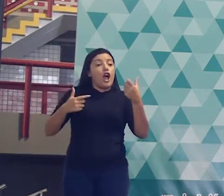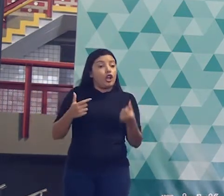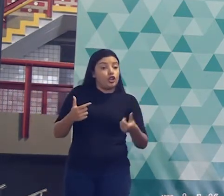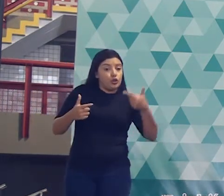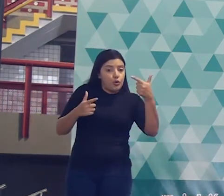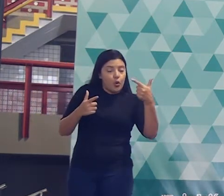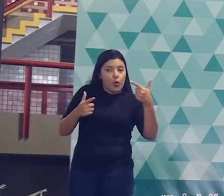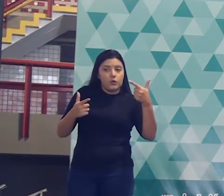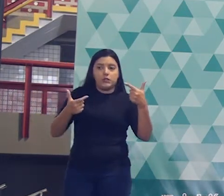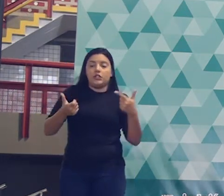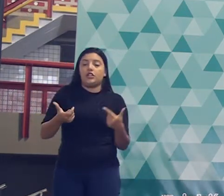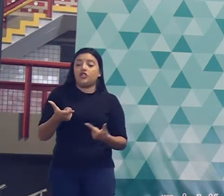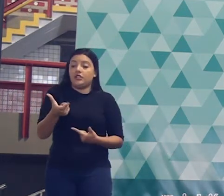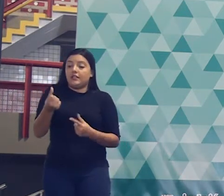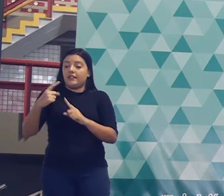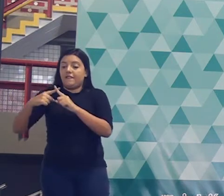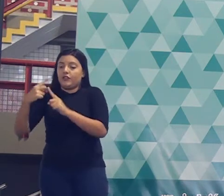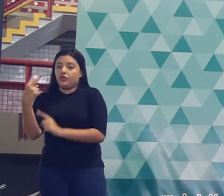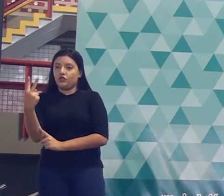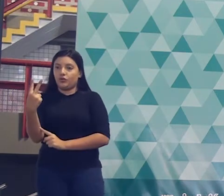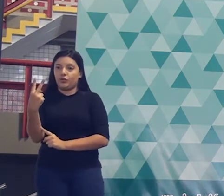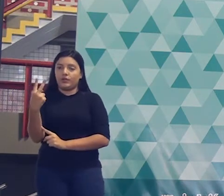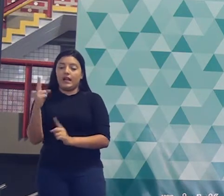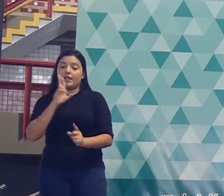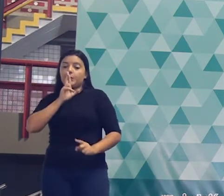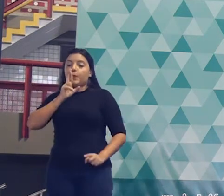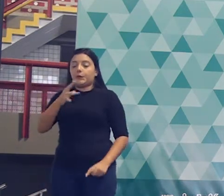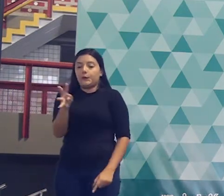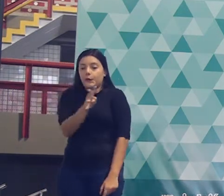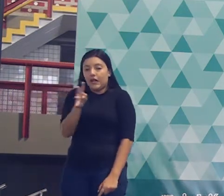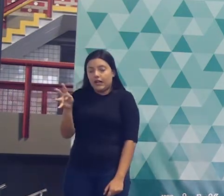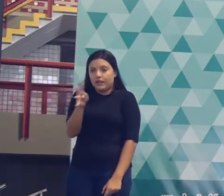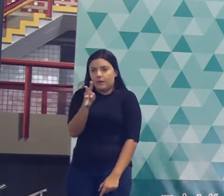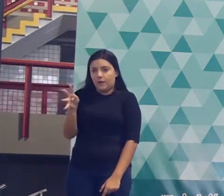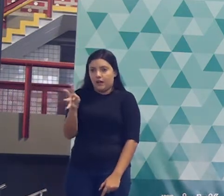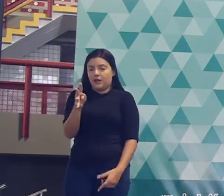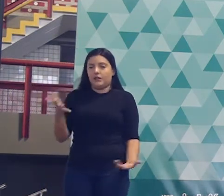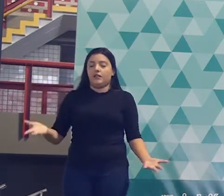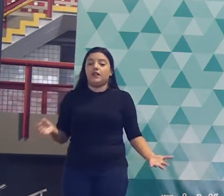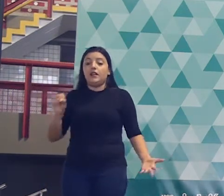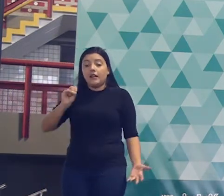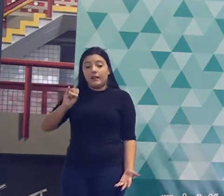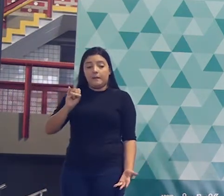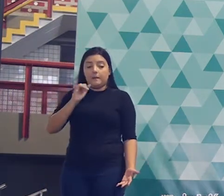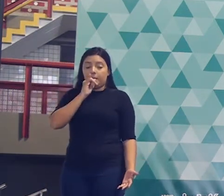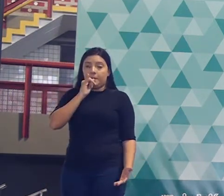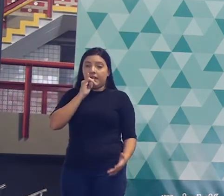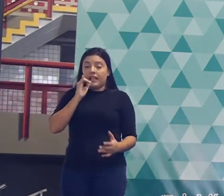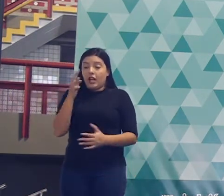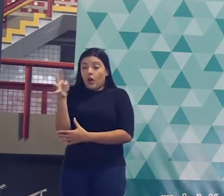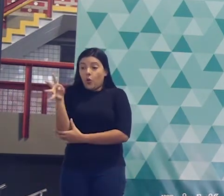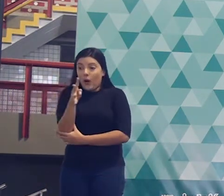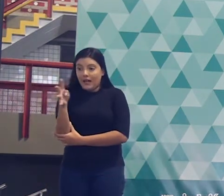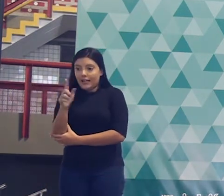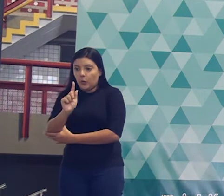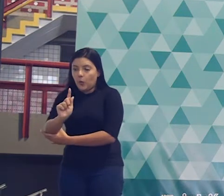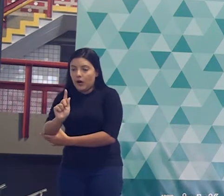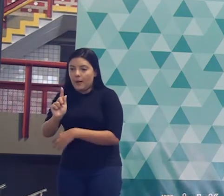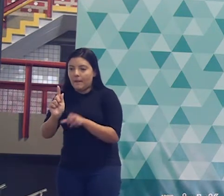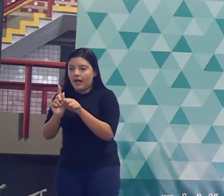exatamente igual a quanto? 44. A cada 44 gramas de CO2 liberados, eu